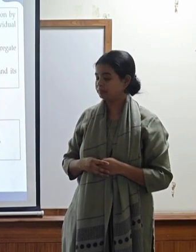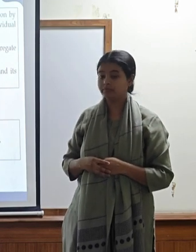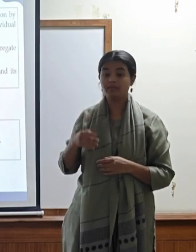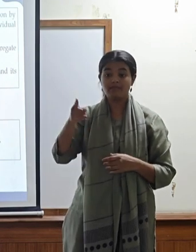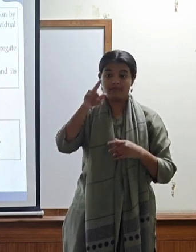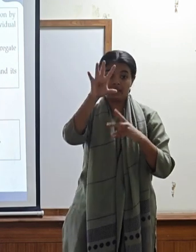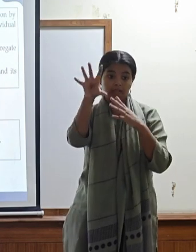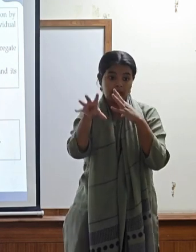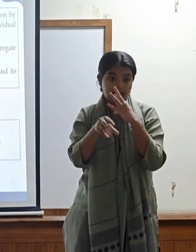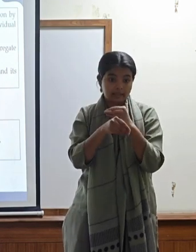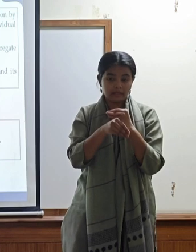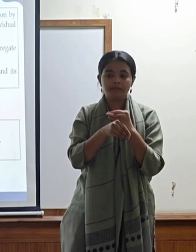एडिशनली इसके अलावा